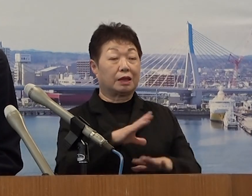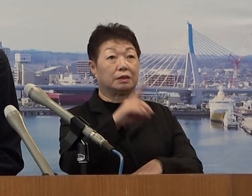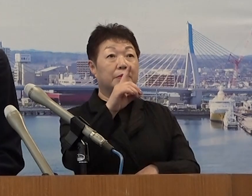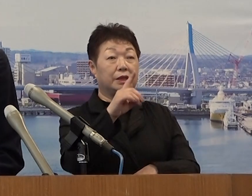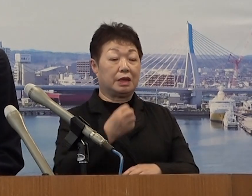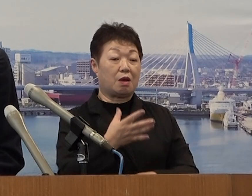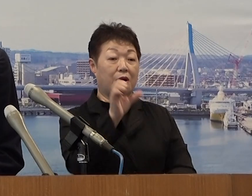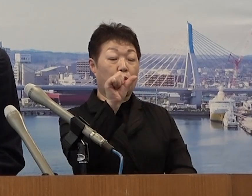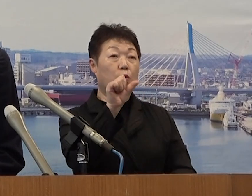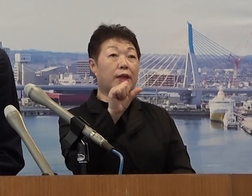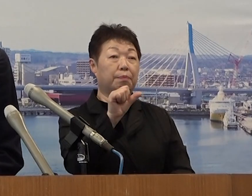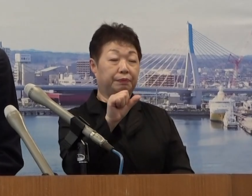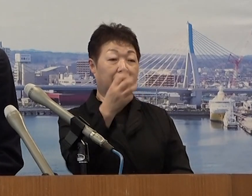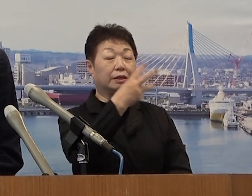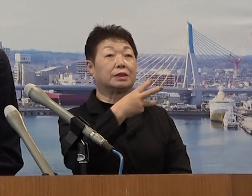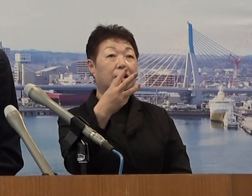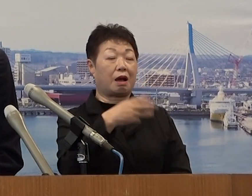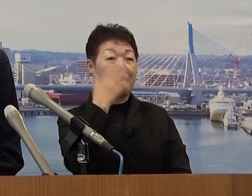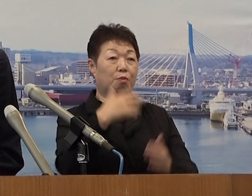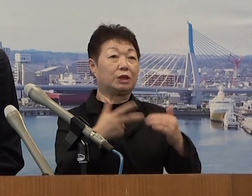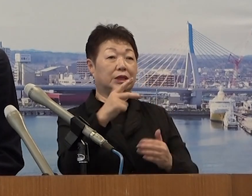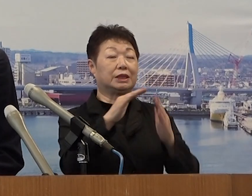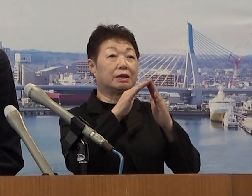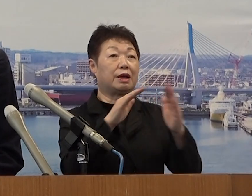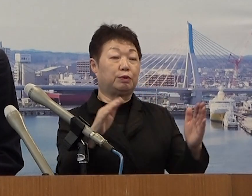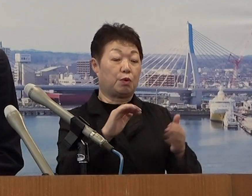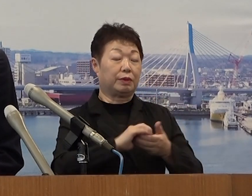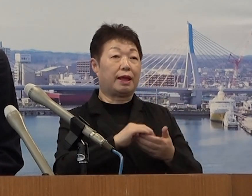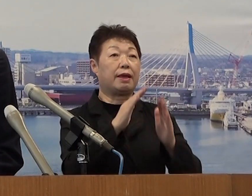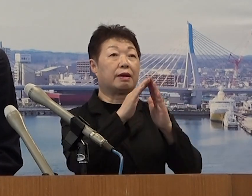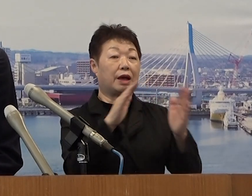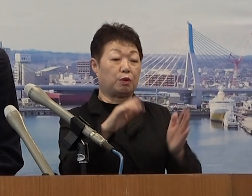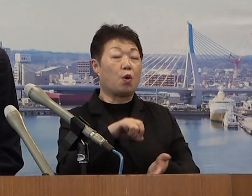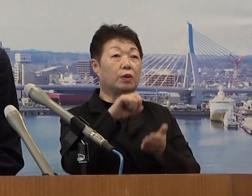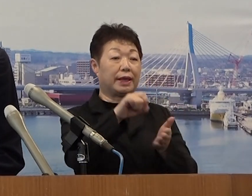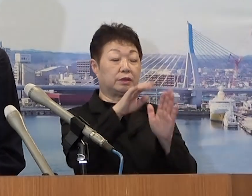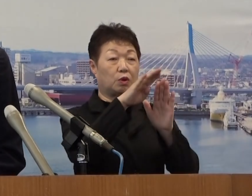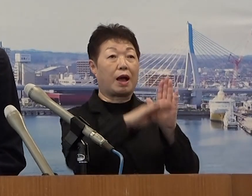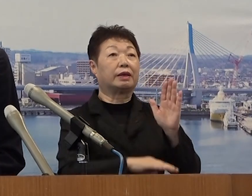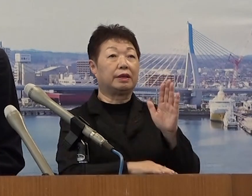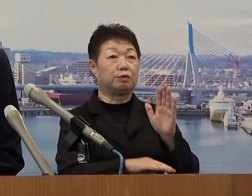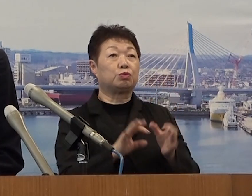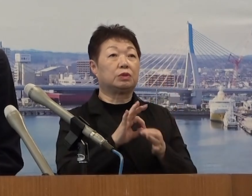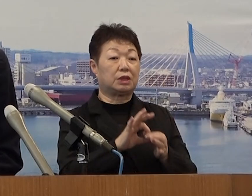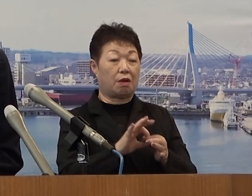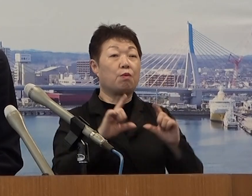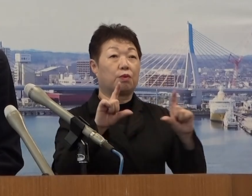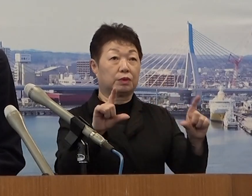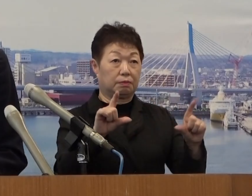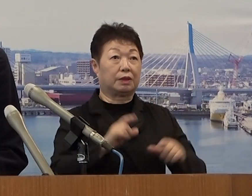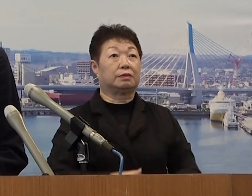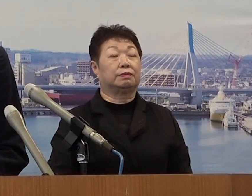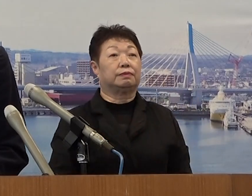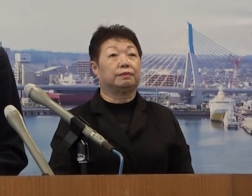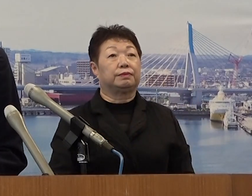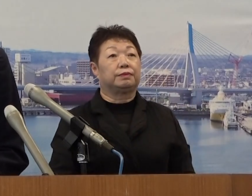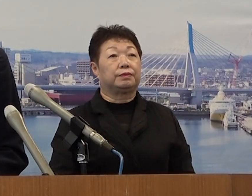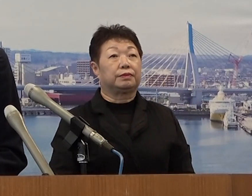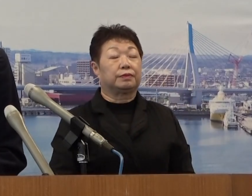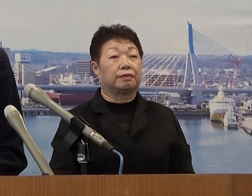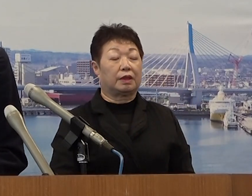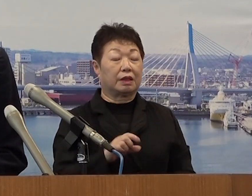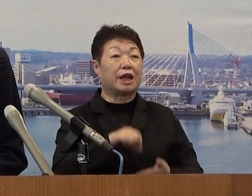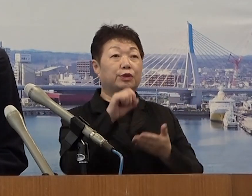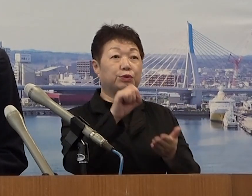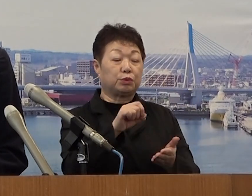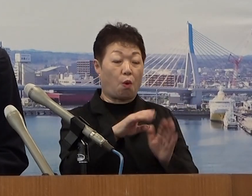に令和5年第3回青森市議会定例会提出予定案件についてご報告を申し上げます。提出予